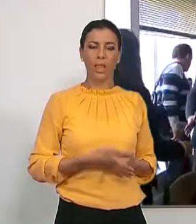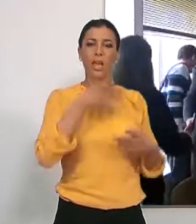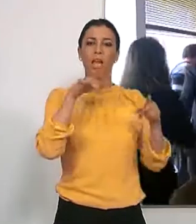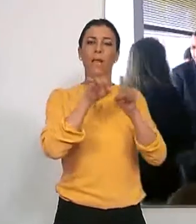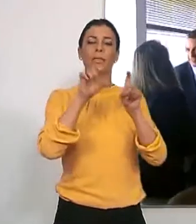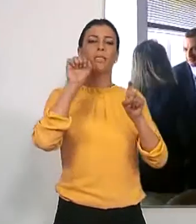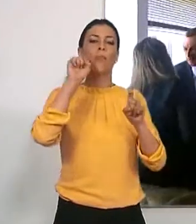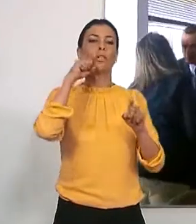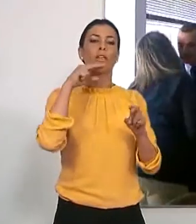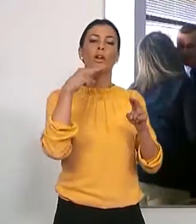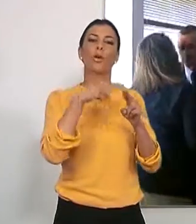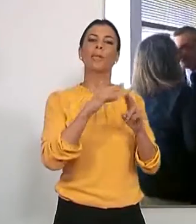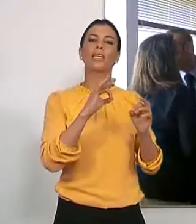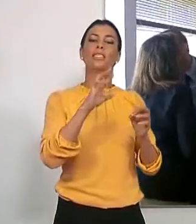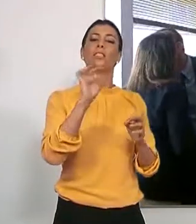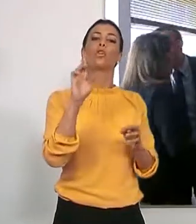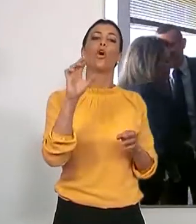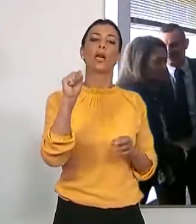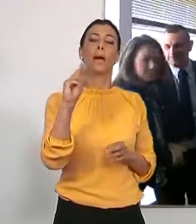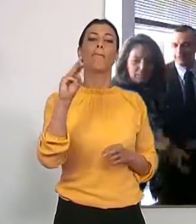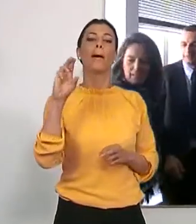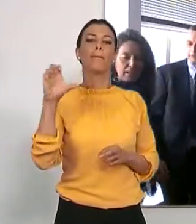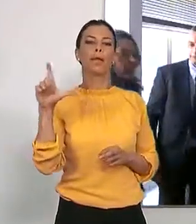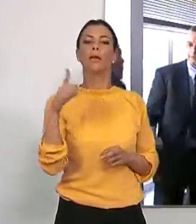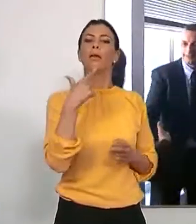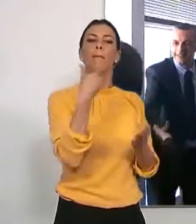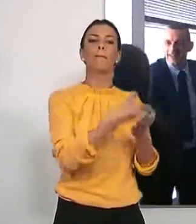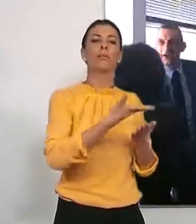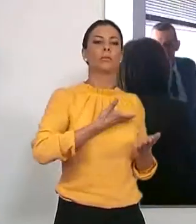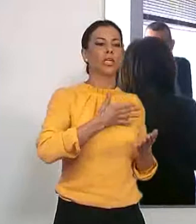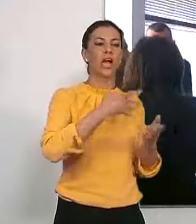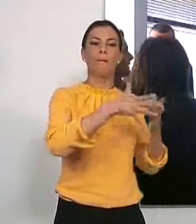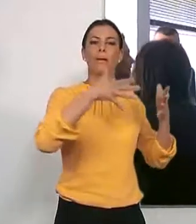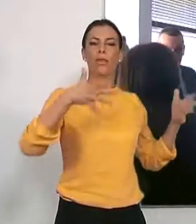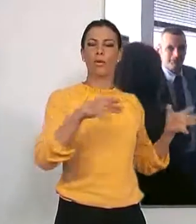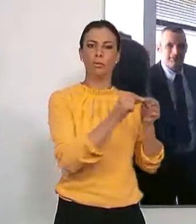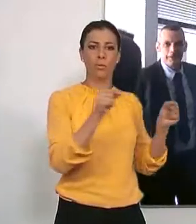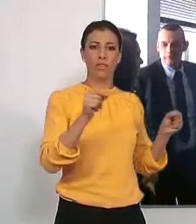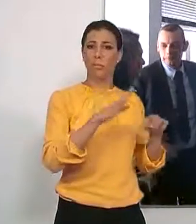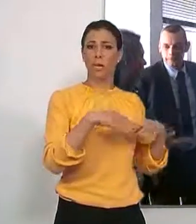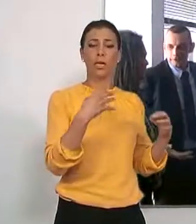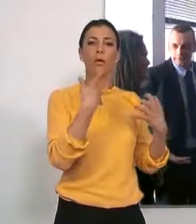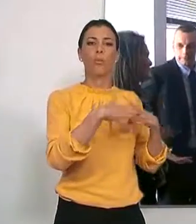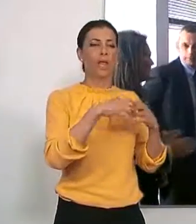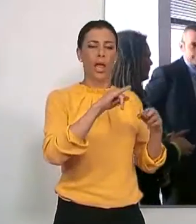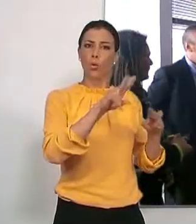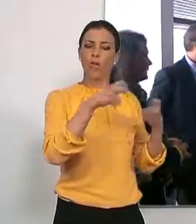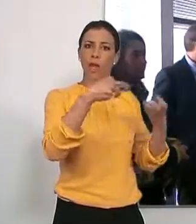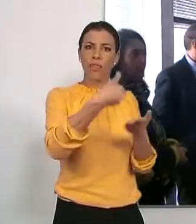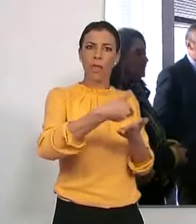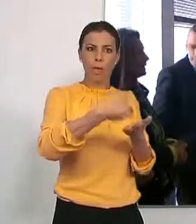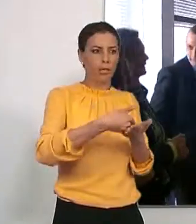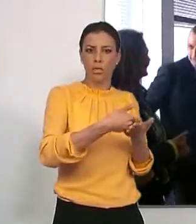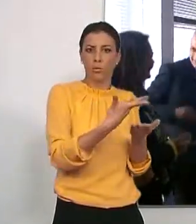la empresa motrileña torre papel ha pedido al ayuntamiento la ampliación de la superficie para producir la nueva